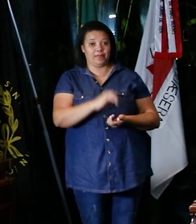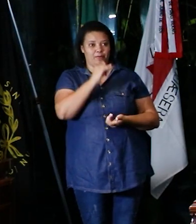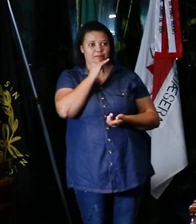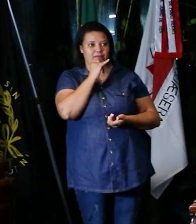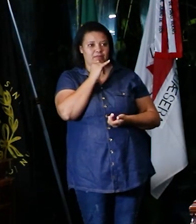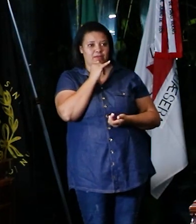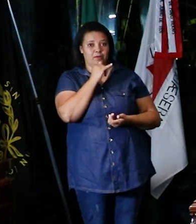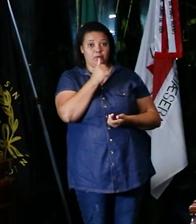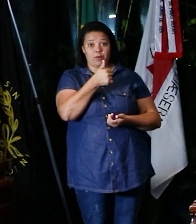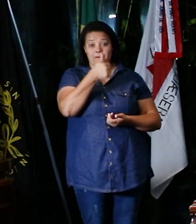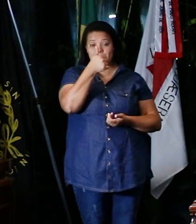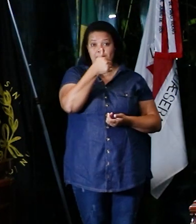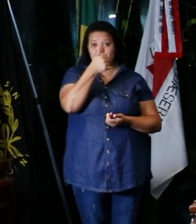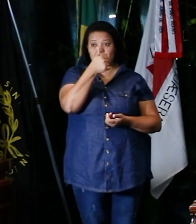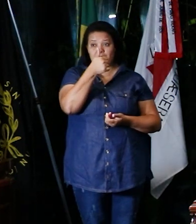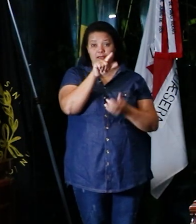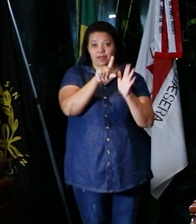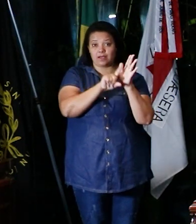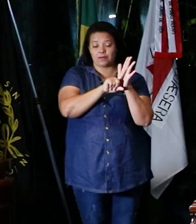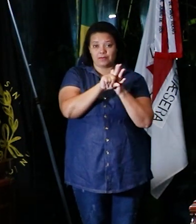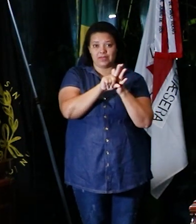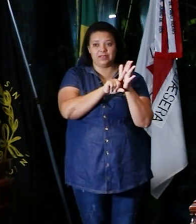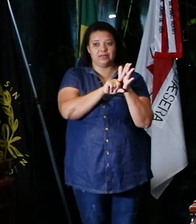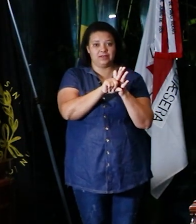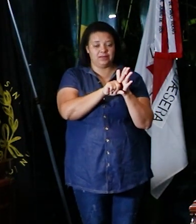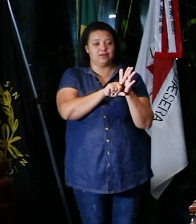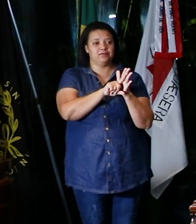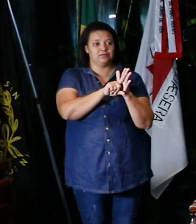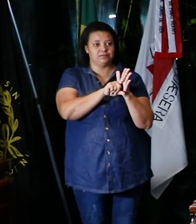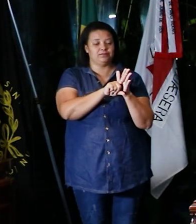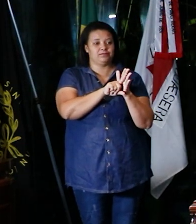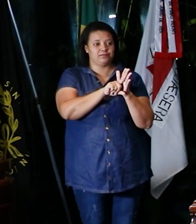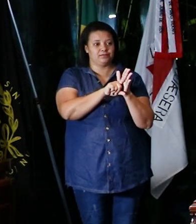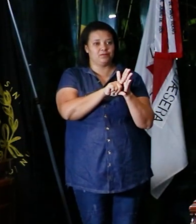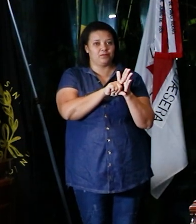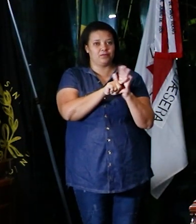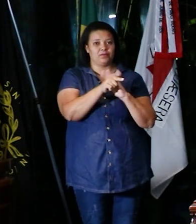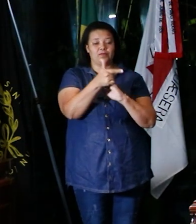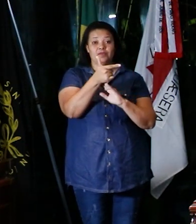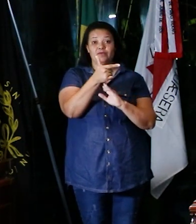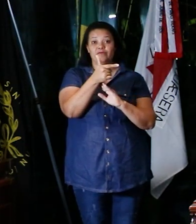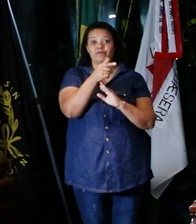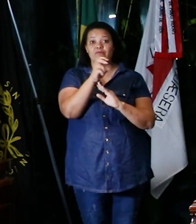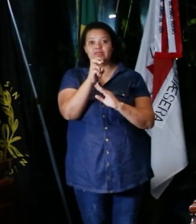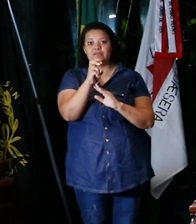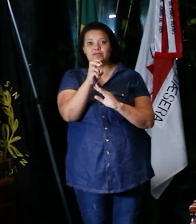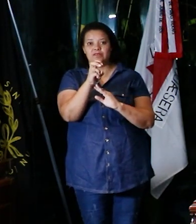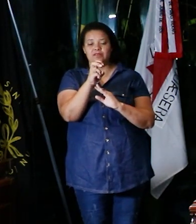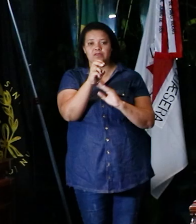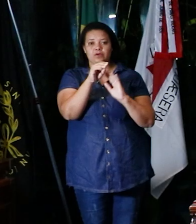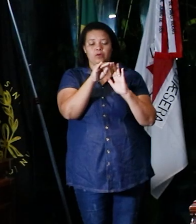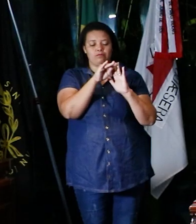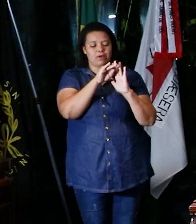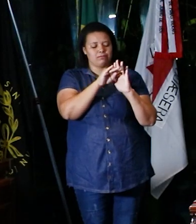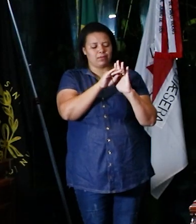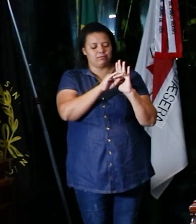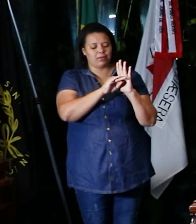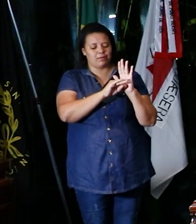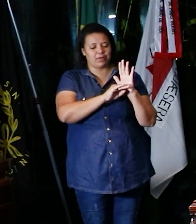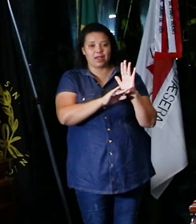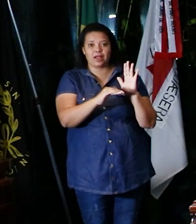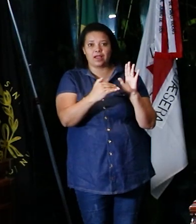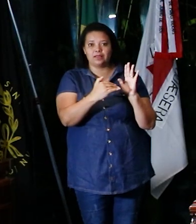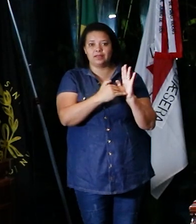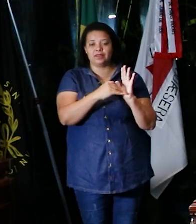primeira pesquisa imediata, 25, de Giotto até